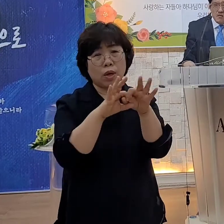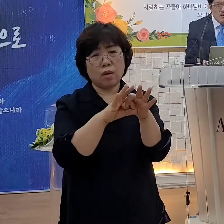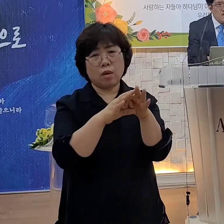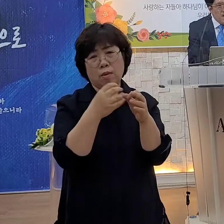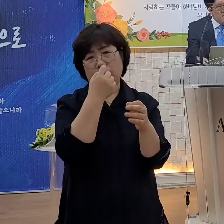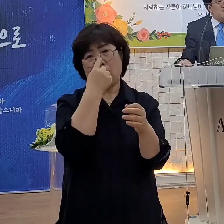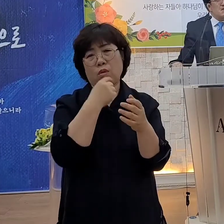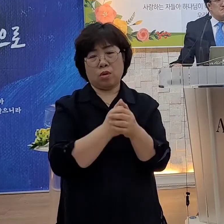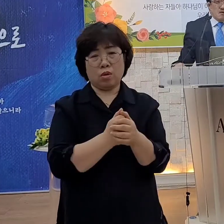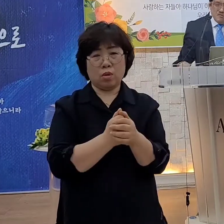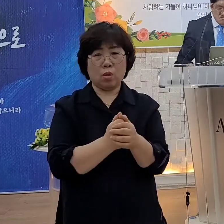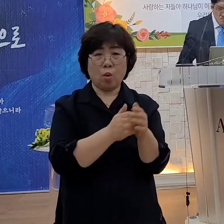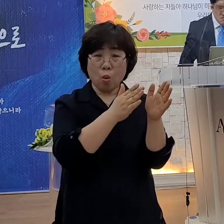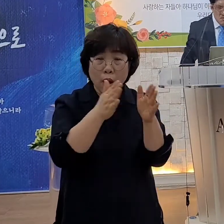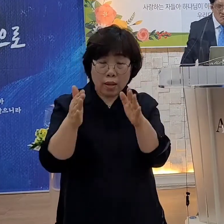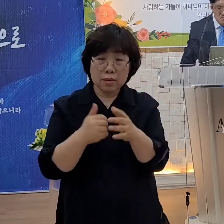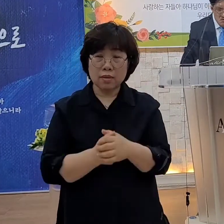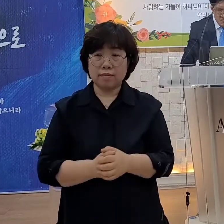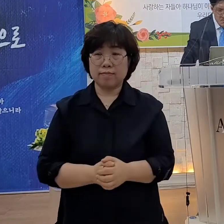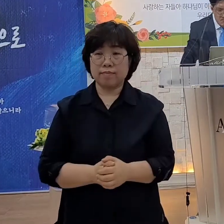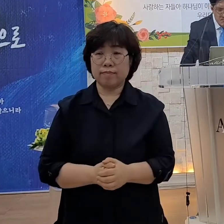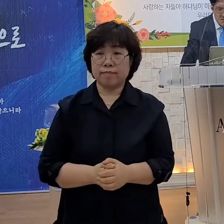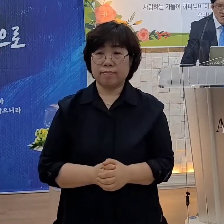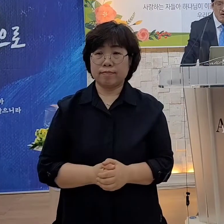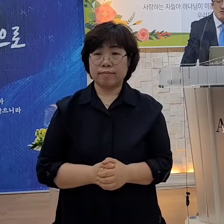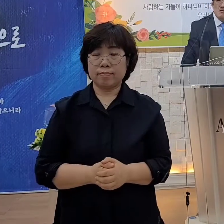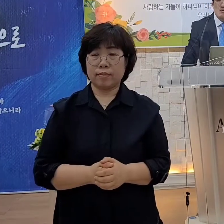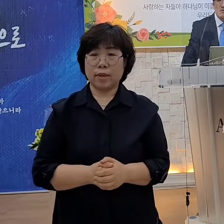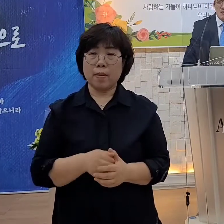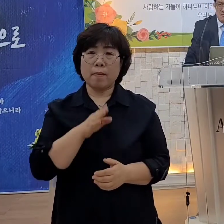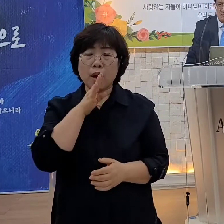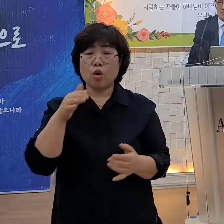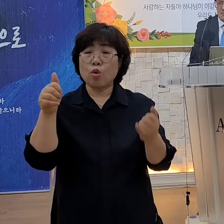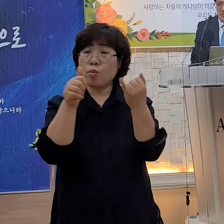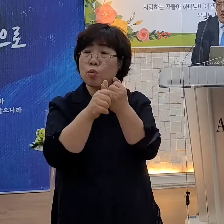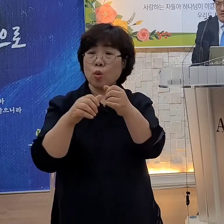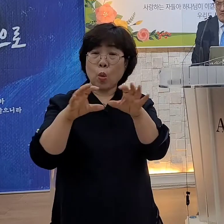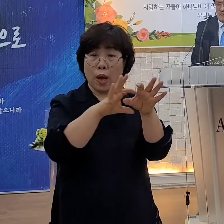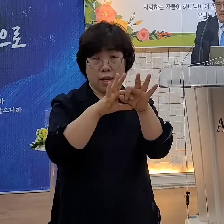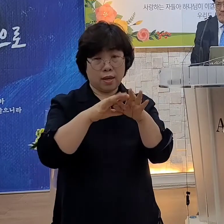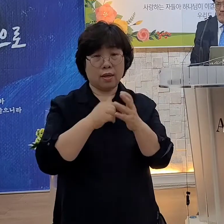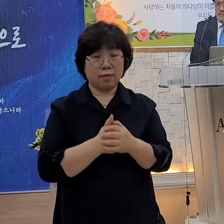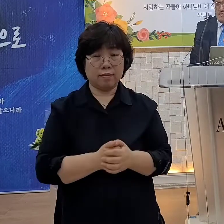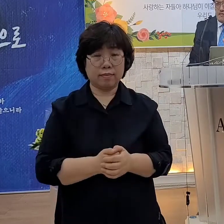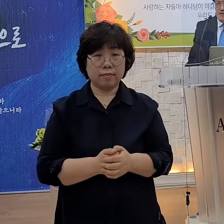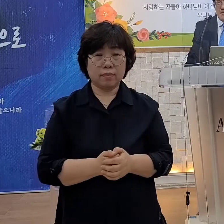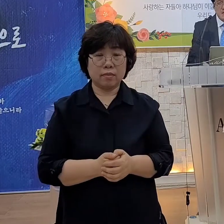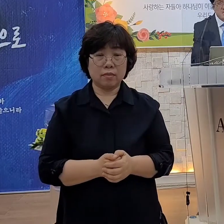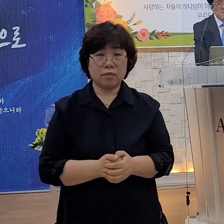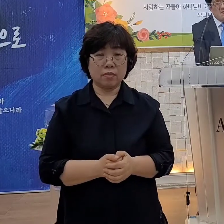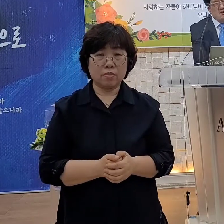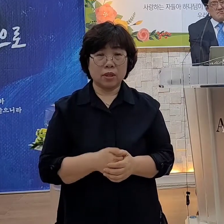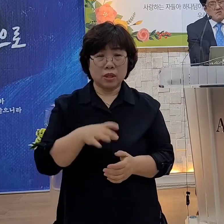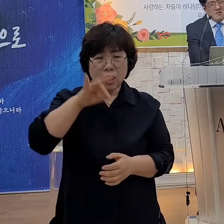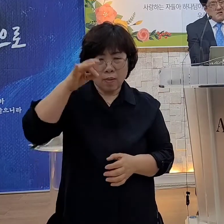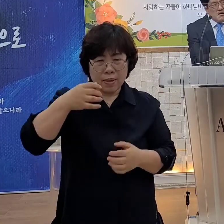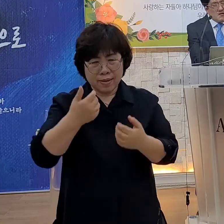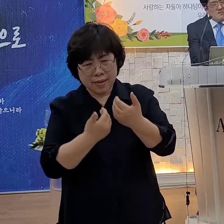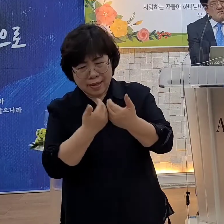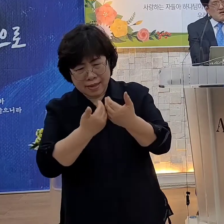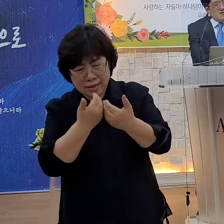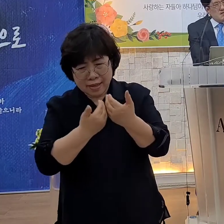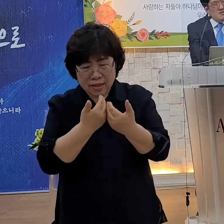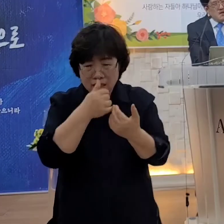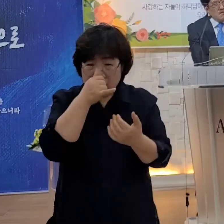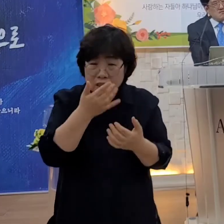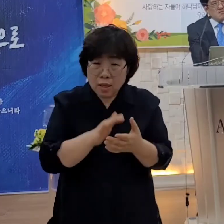않습니까? 자기 마음대로 살고 내버려 주실 기간도 있습니다. 그러나 결국은 어떻게 해야 된다고요? 그런 모든 이